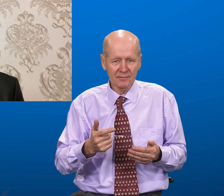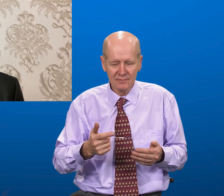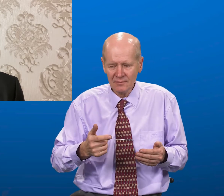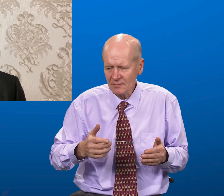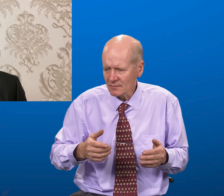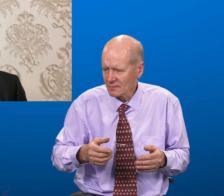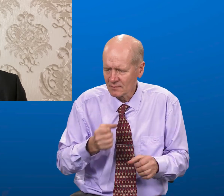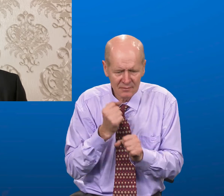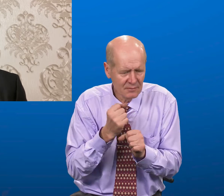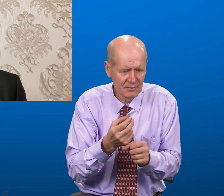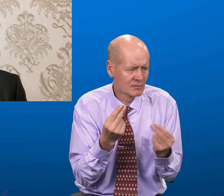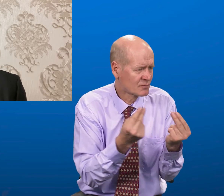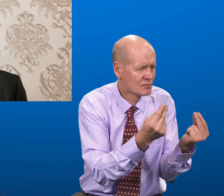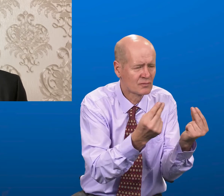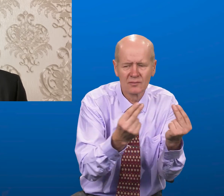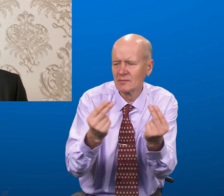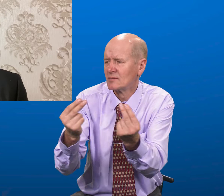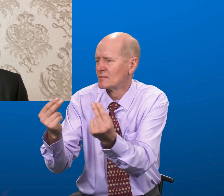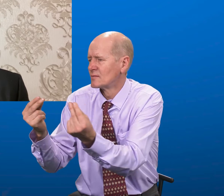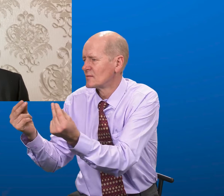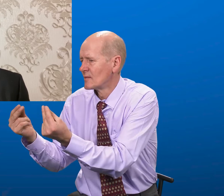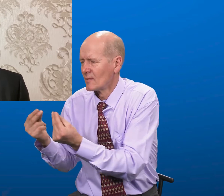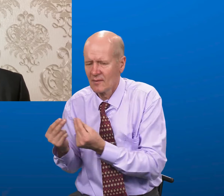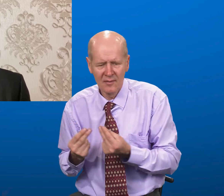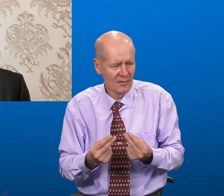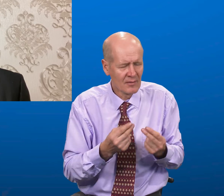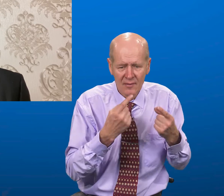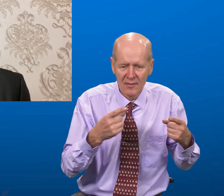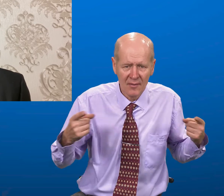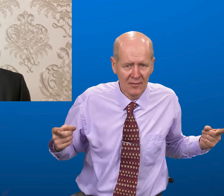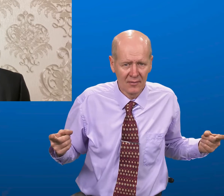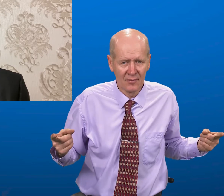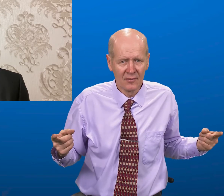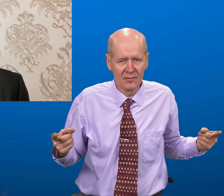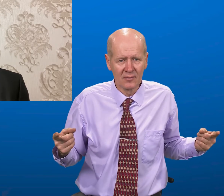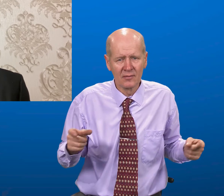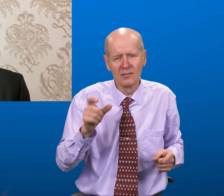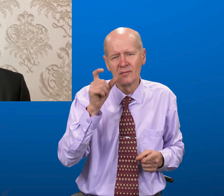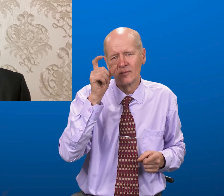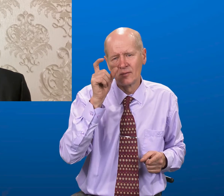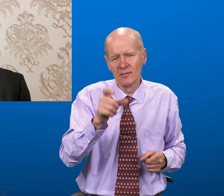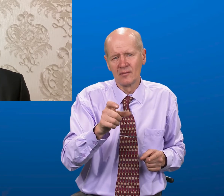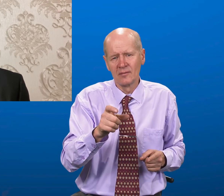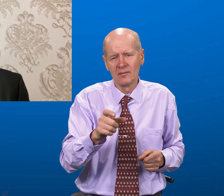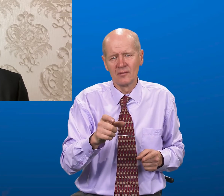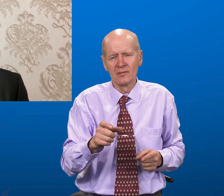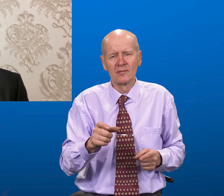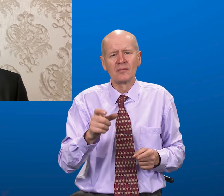Господь активизирует свои действия по отношению к человеку, который закрыт для его